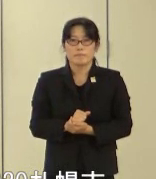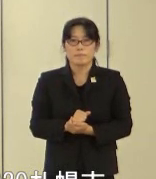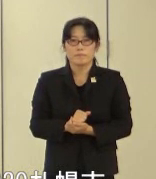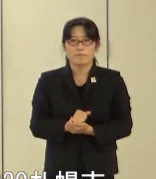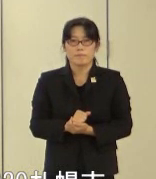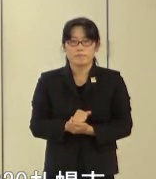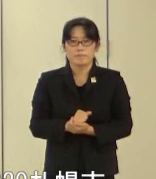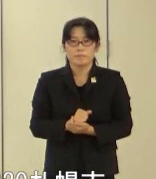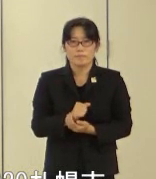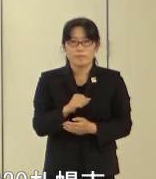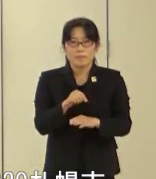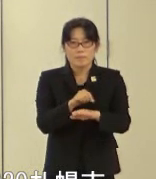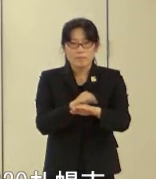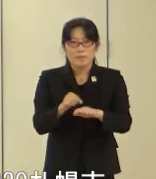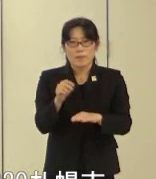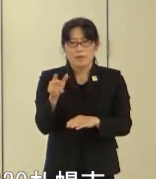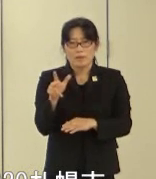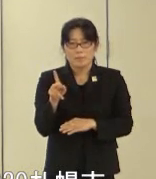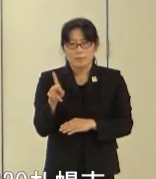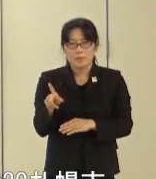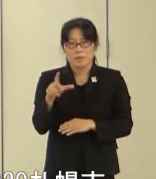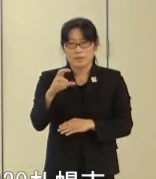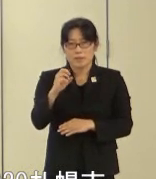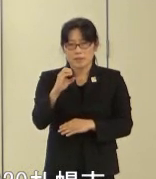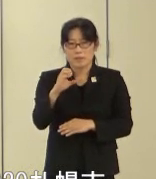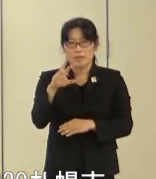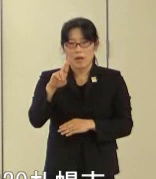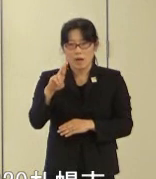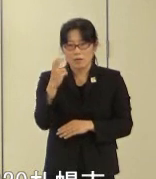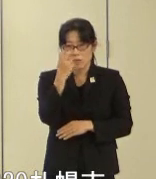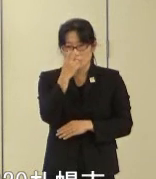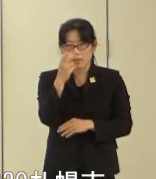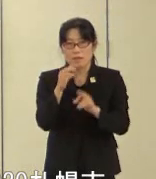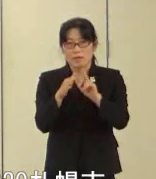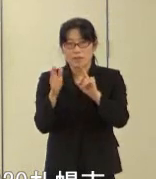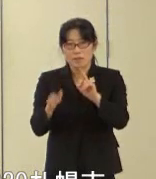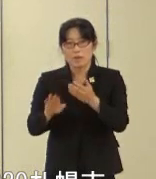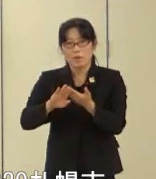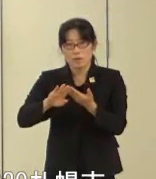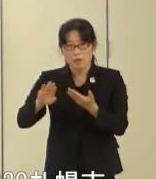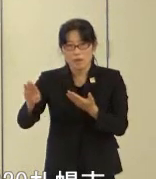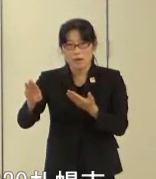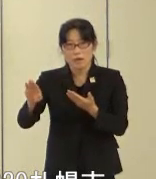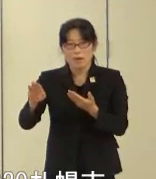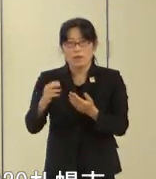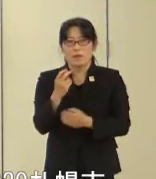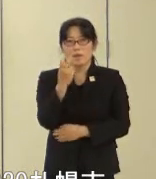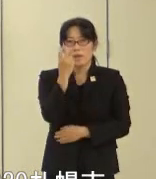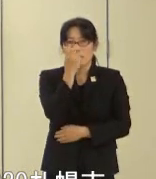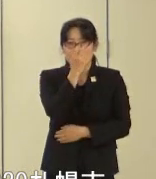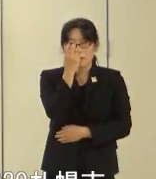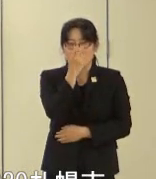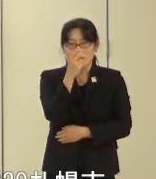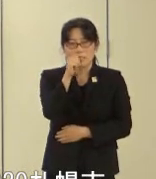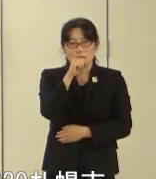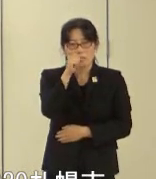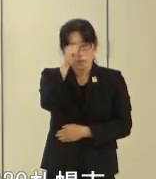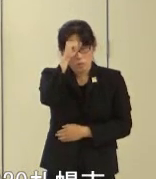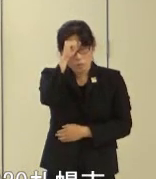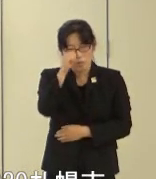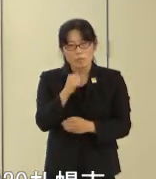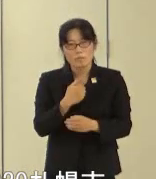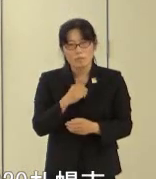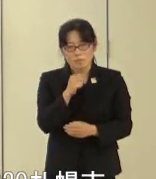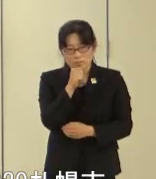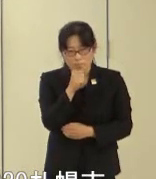この臨時の PCR 検査センター以外のところにでもですね、検査、何か症状があってお